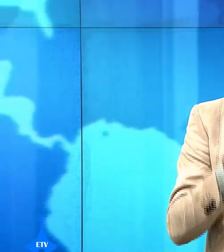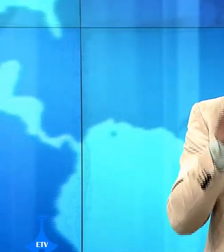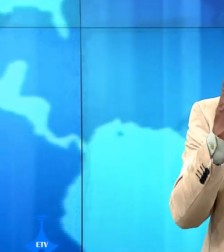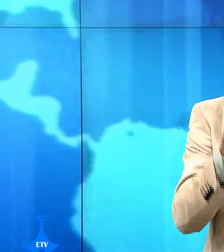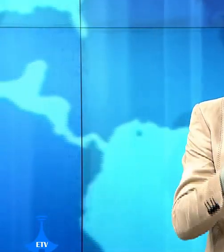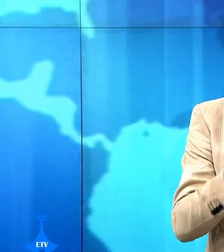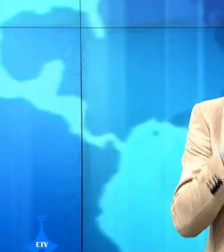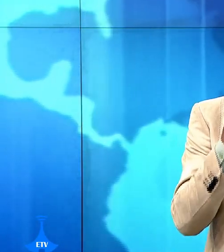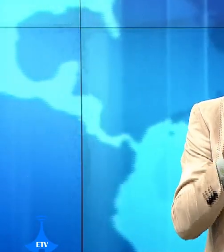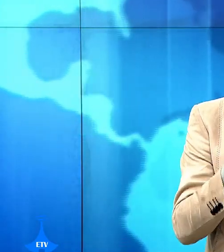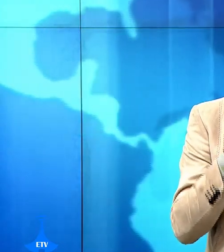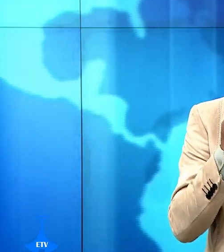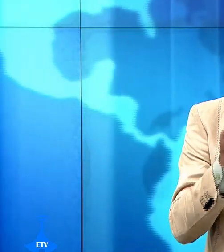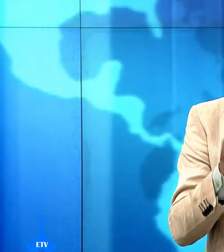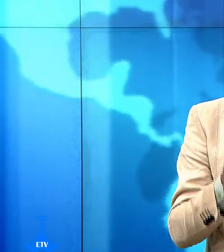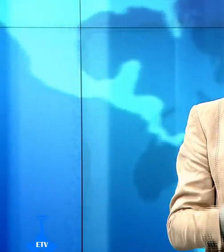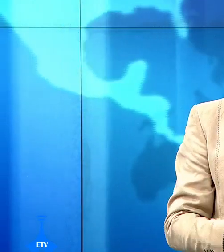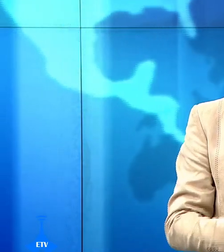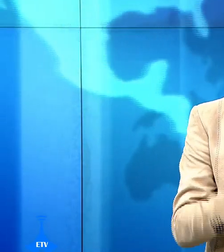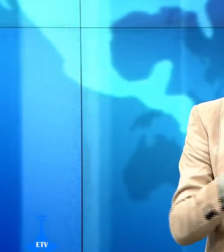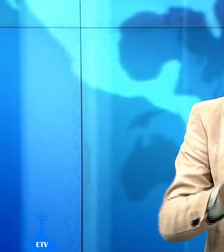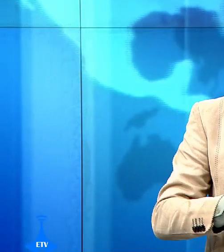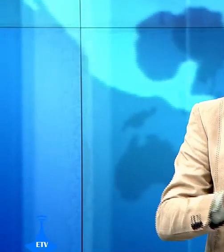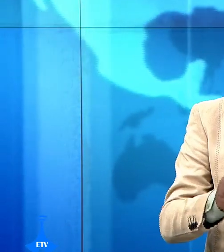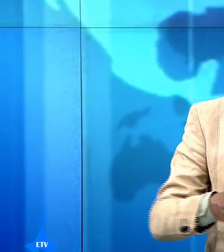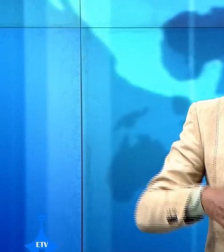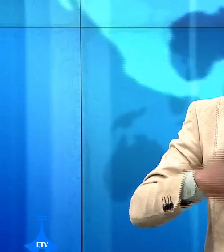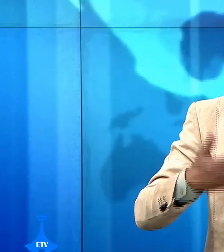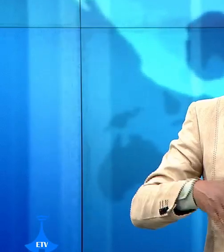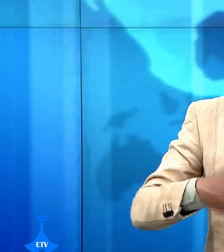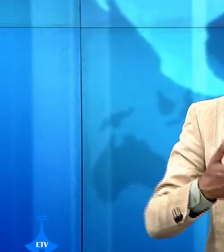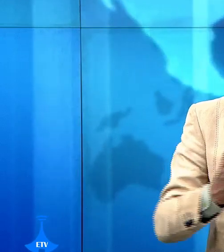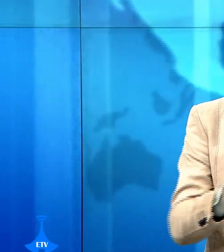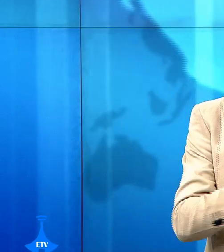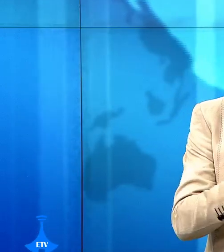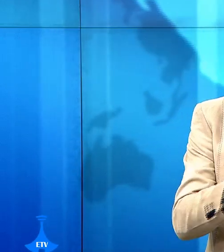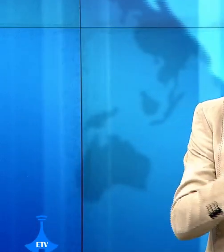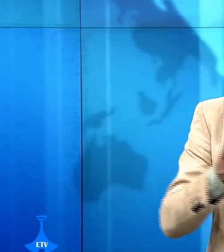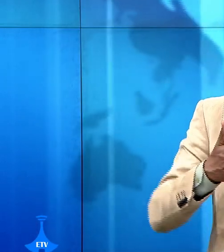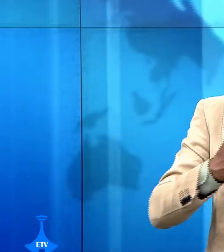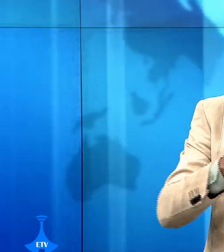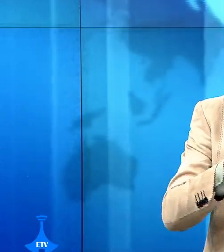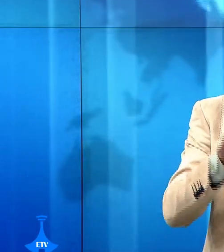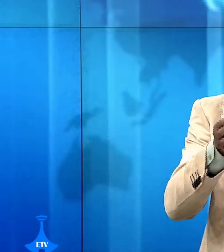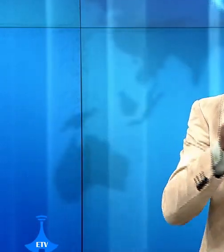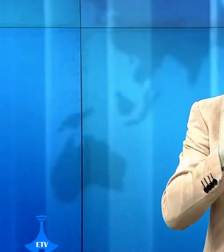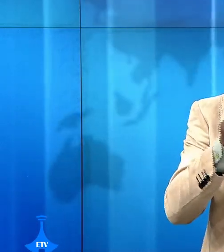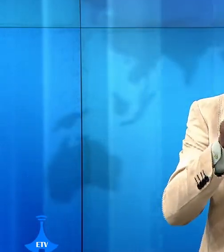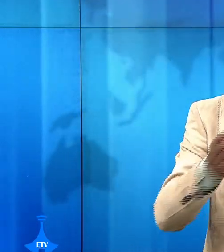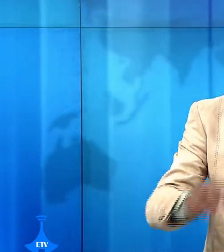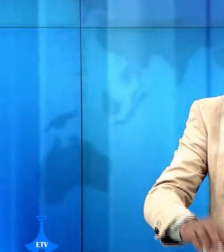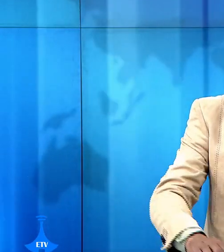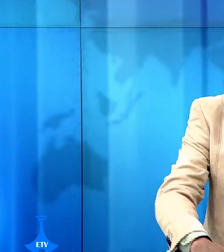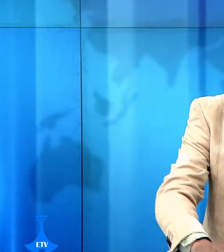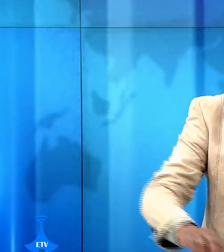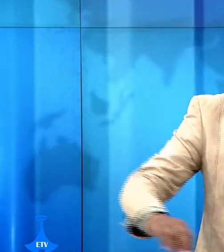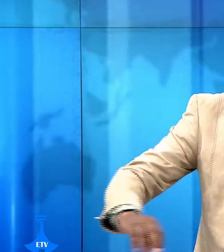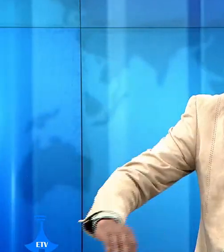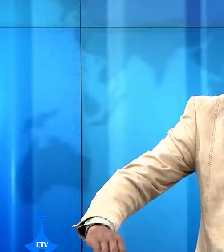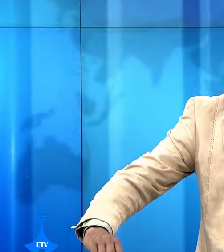ጎበኙ። በጉብኝቱ ባዩት የልማት እንቅስቃሴ መደሰታቸውን ተሳታፊ አመራሮች ገልጸዋል።